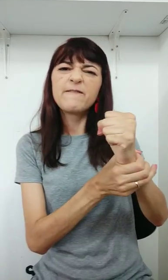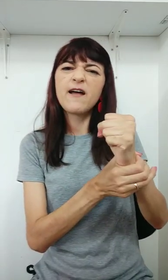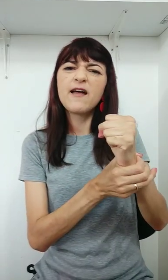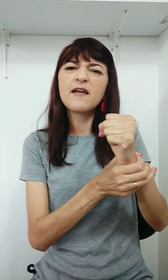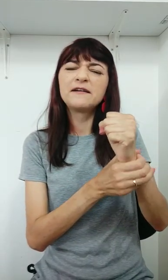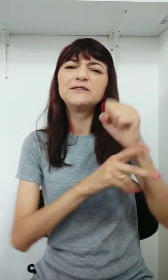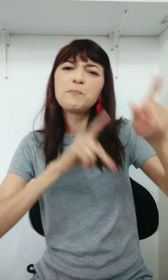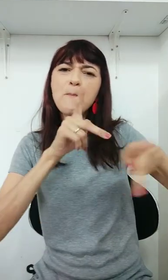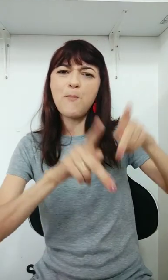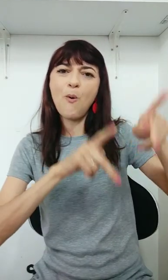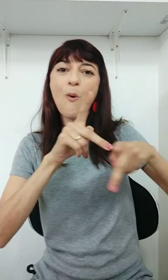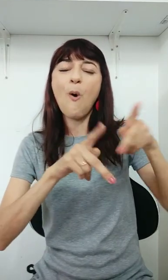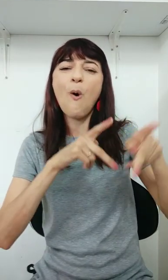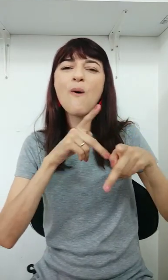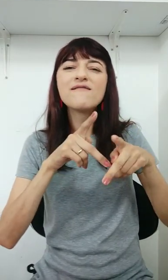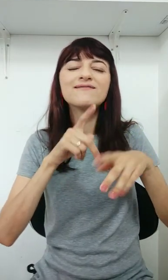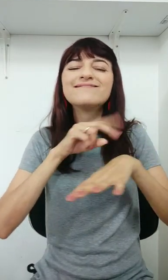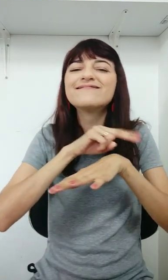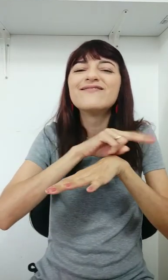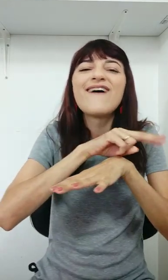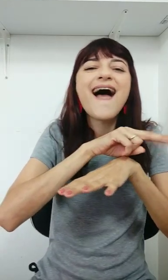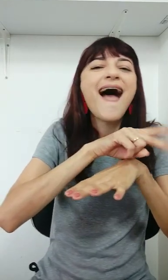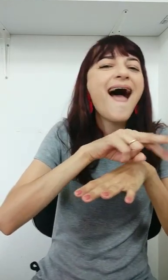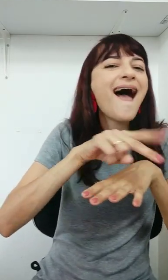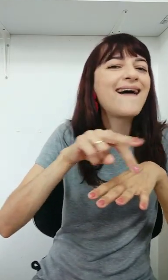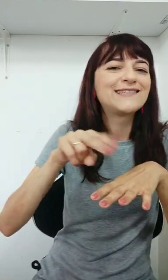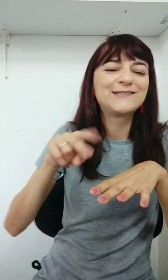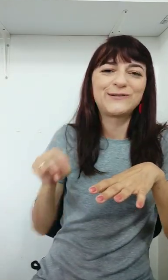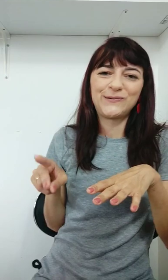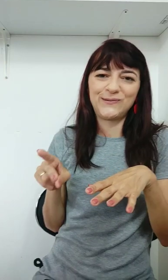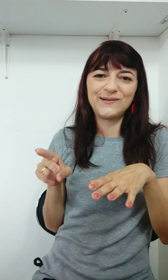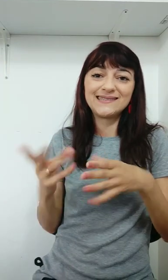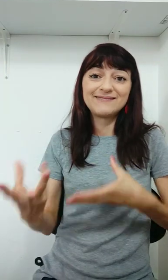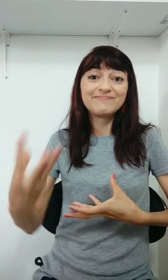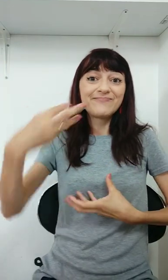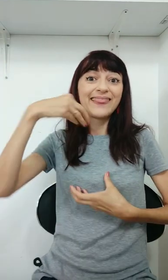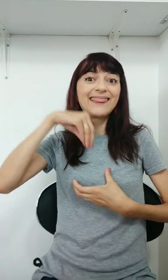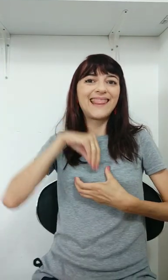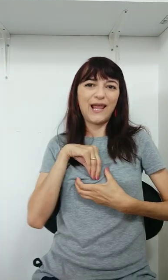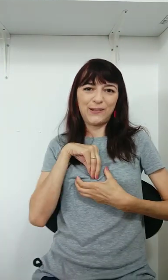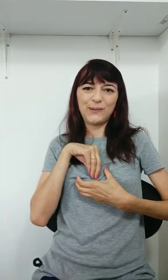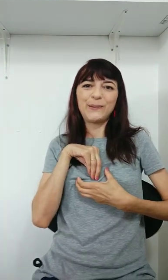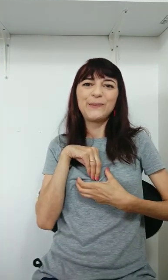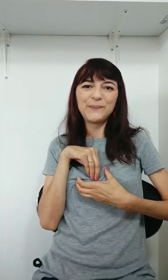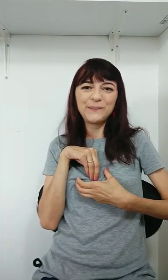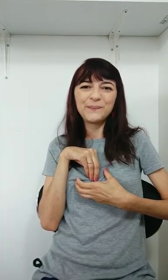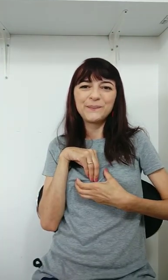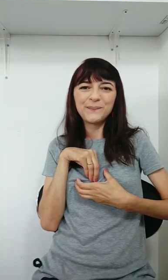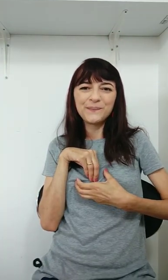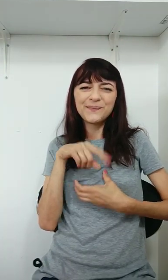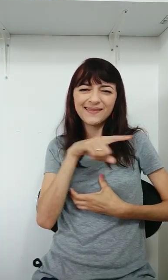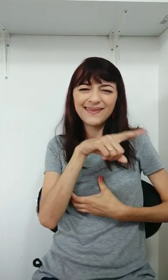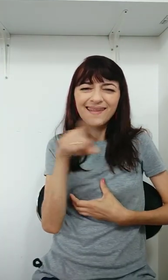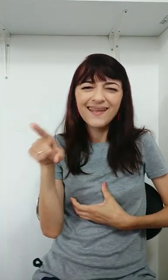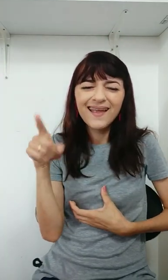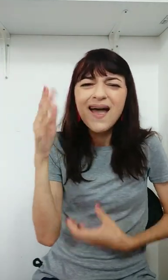esses direitos, ela defende ali igualdade de direitos na sociedade, né? É algo que está interno nela, é